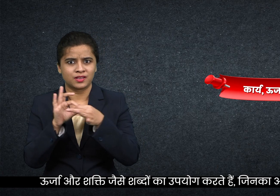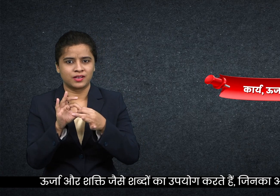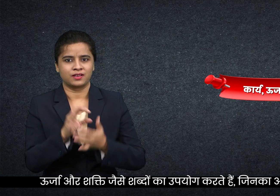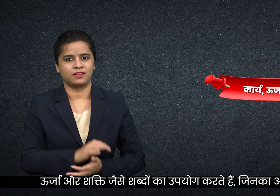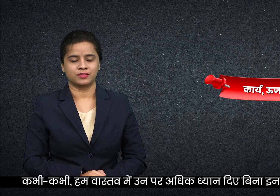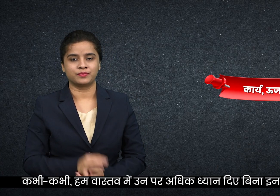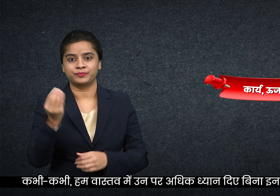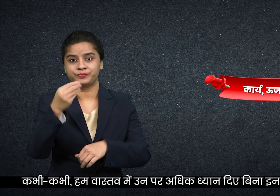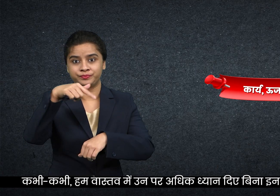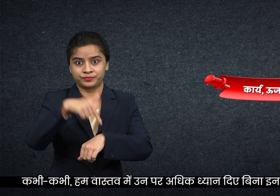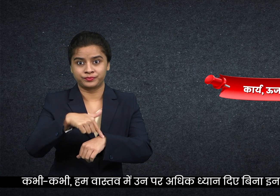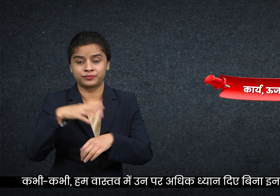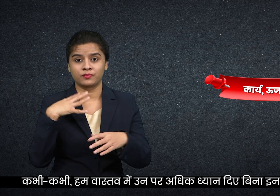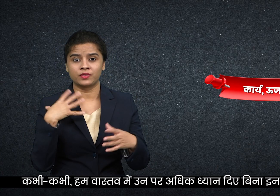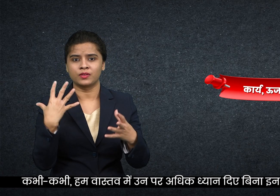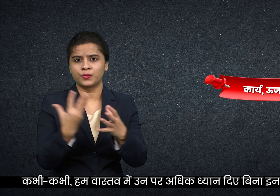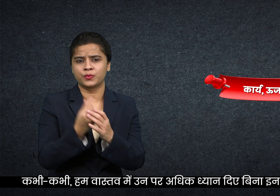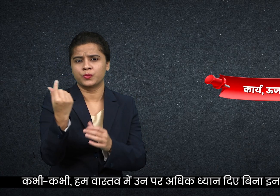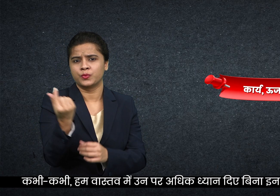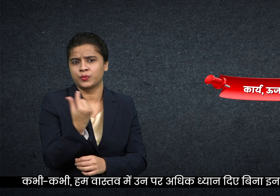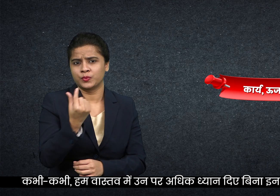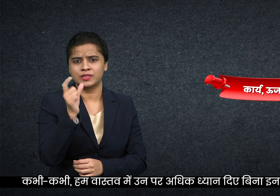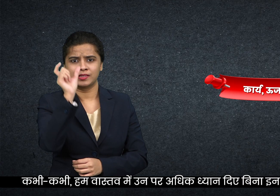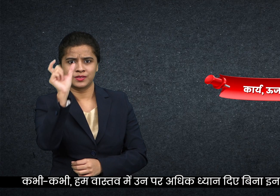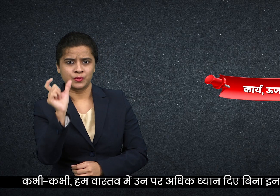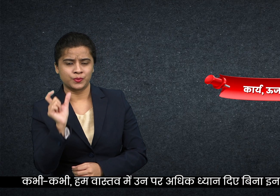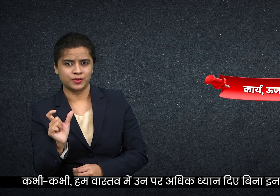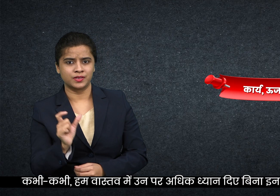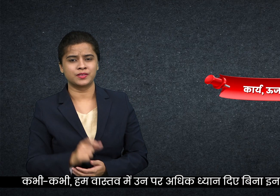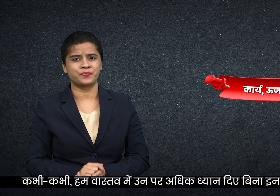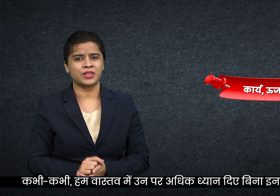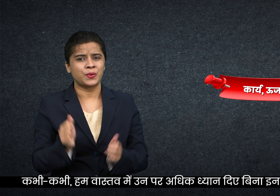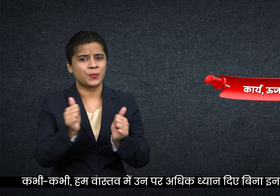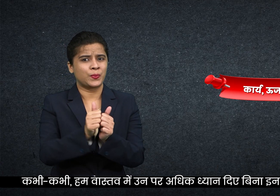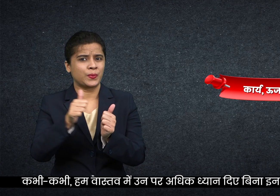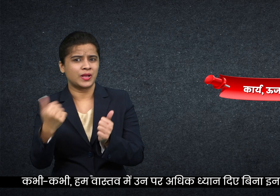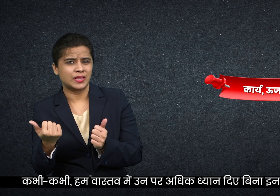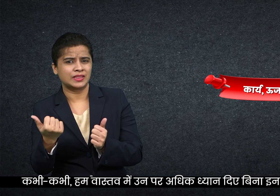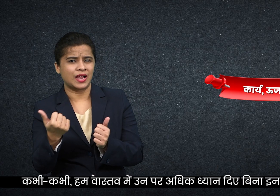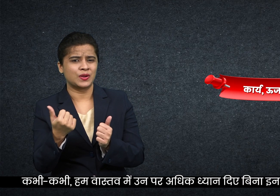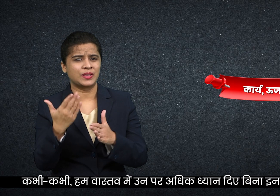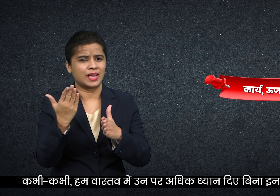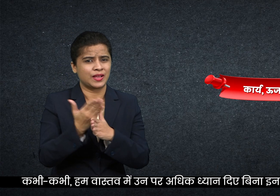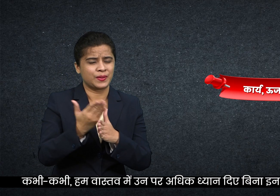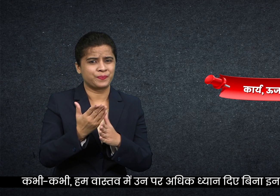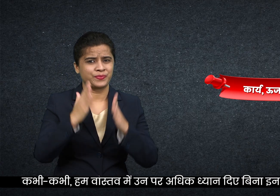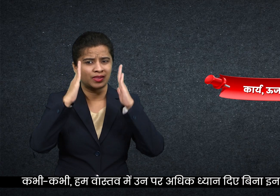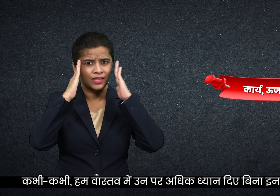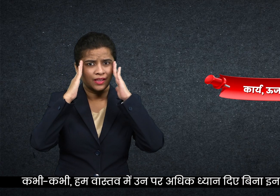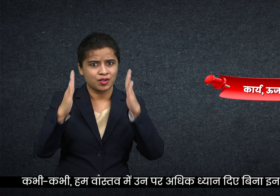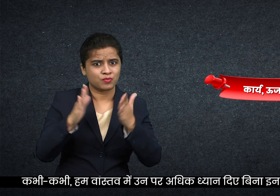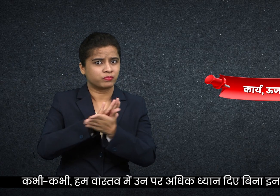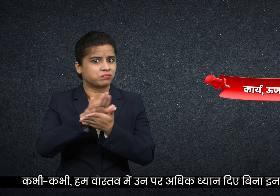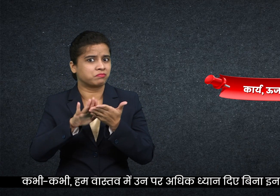संबंध है। कभी-कभी हम वास्तव में उन पर अधिक ध्यान दिए बिना इन शब्दों का उपयोग करते हैं।